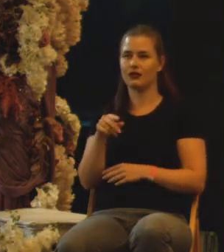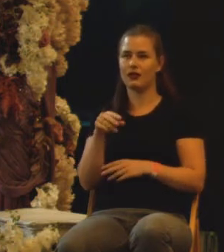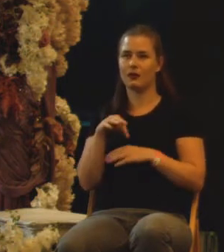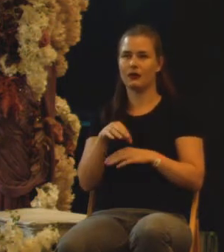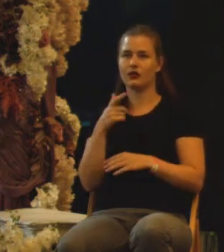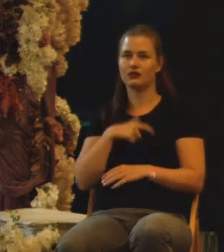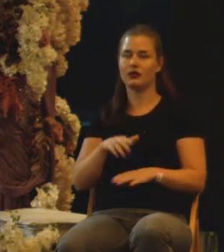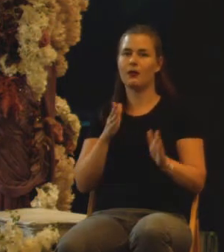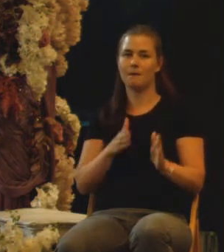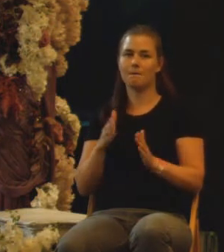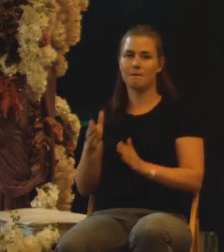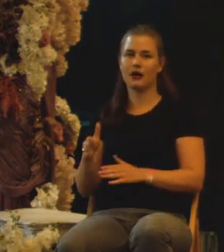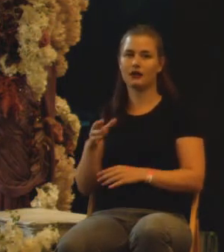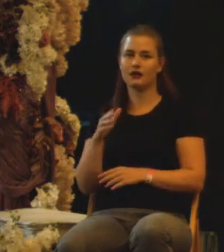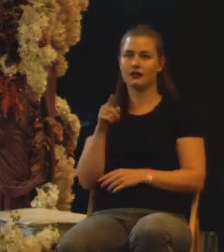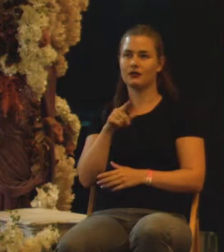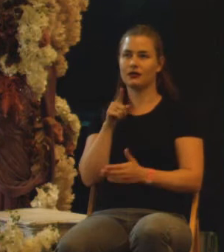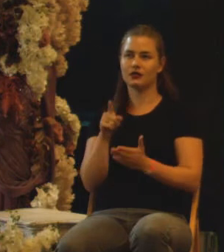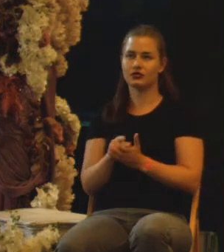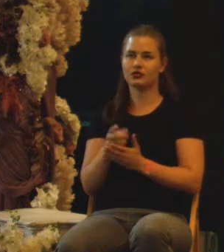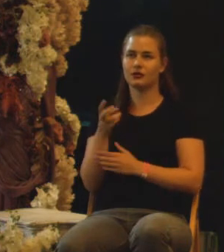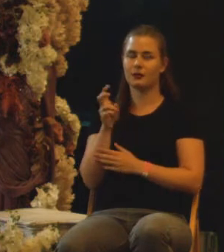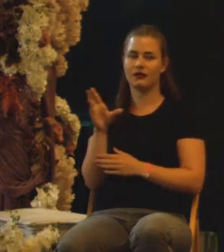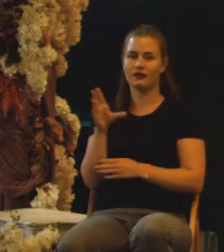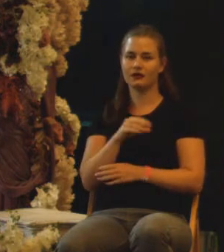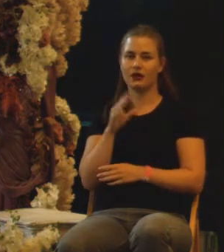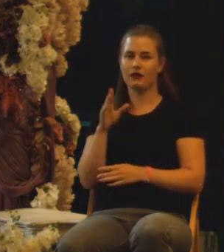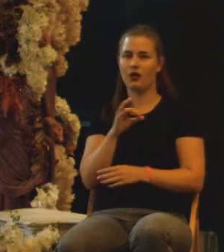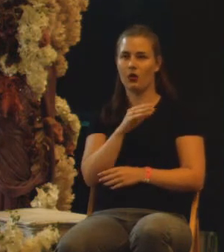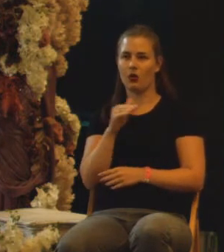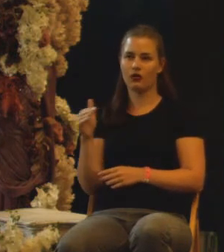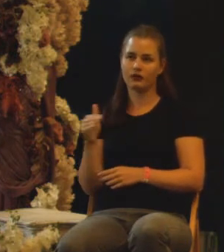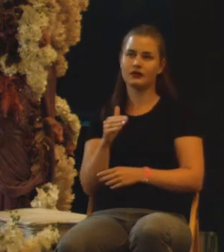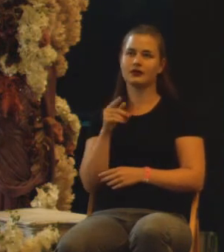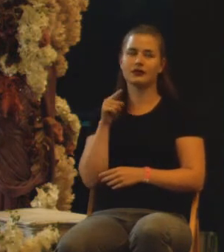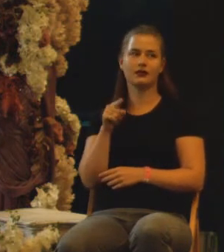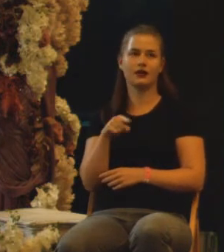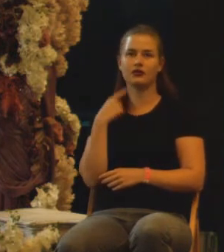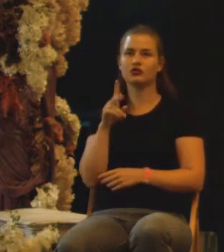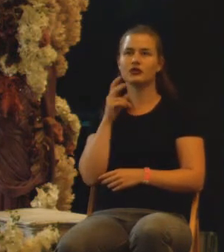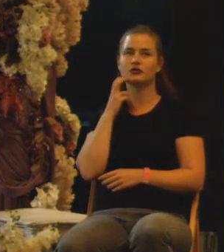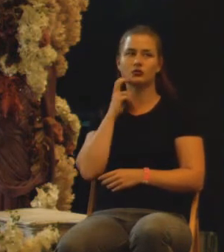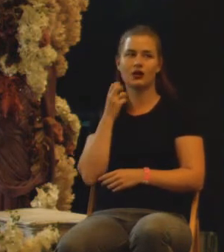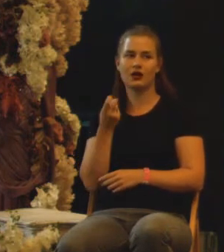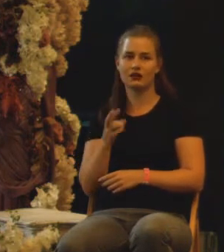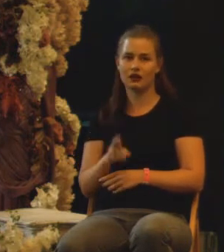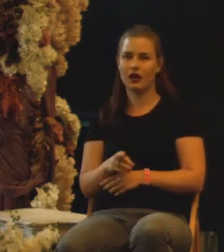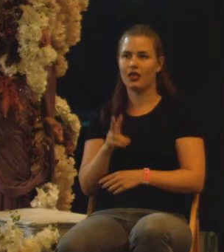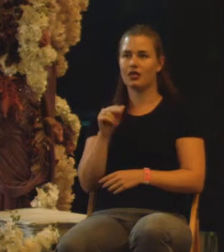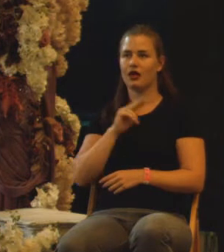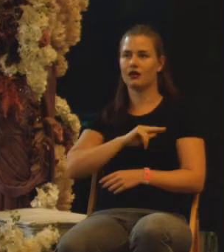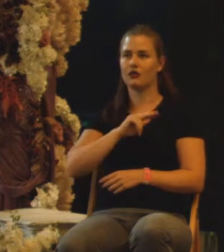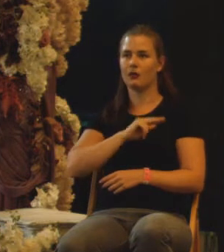привела себя круто в порядок. Конечно, к тебе приставали все в офисе. Вася говорил, что ты сексуальная на